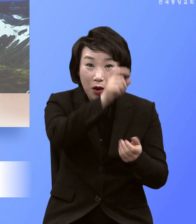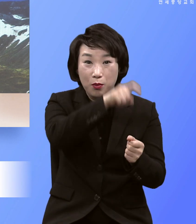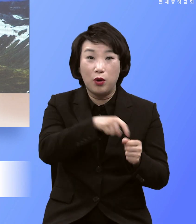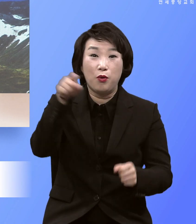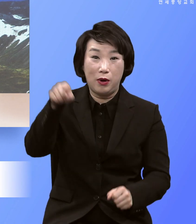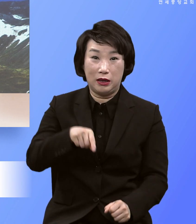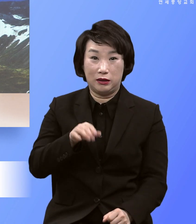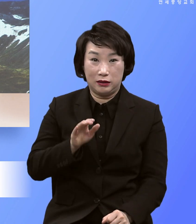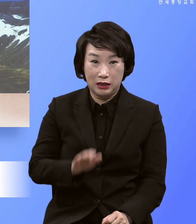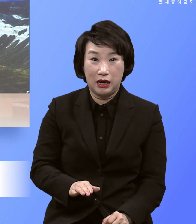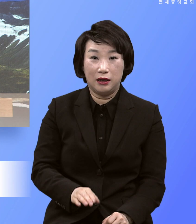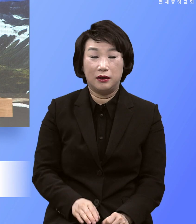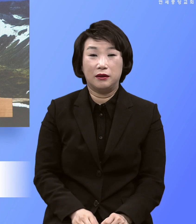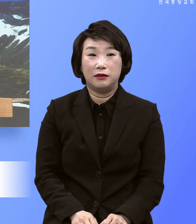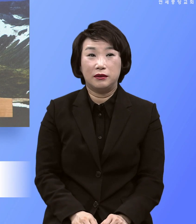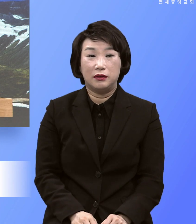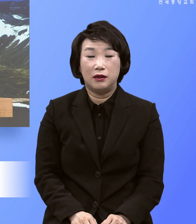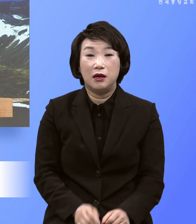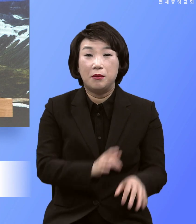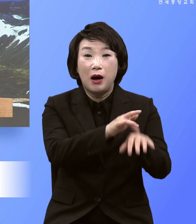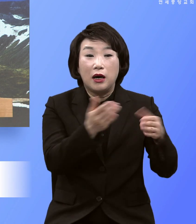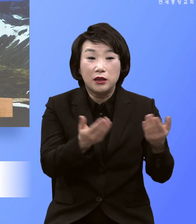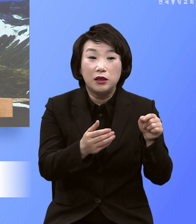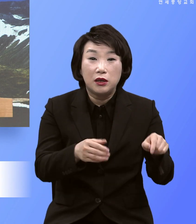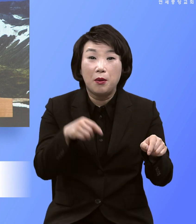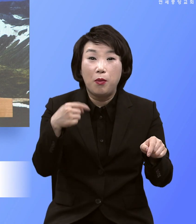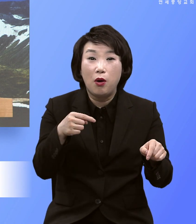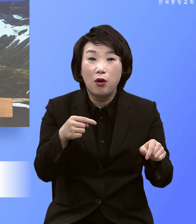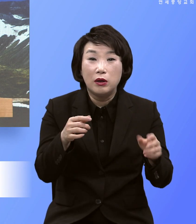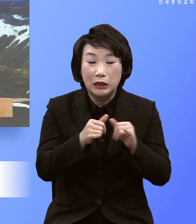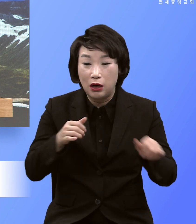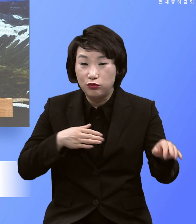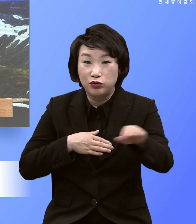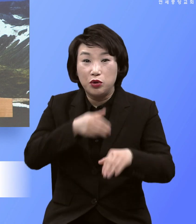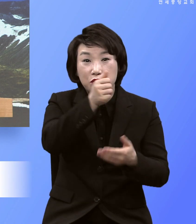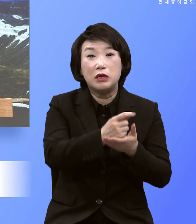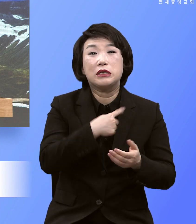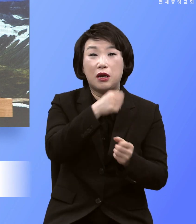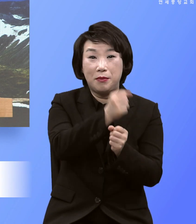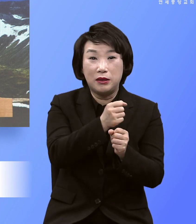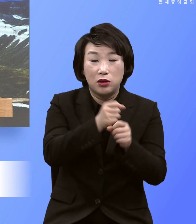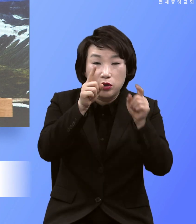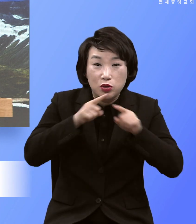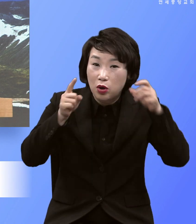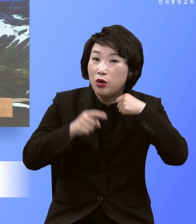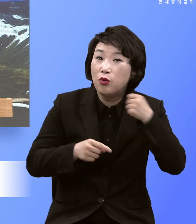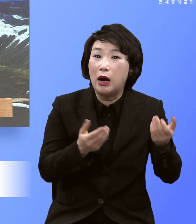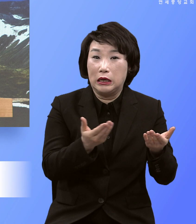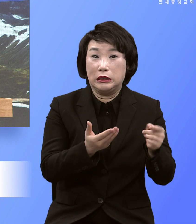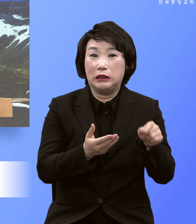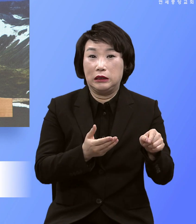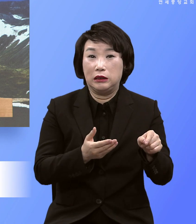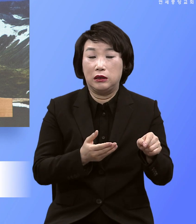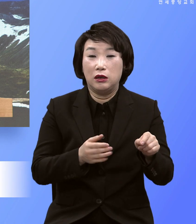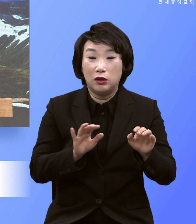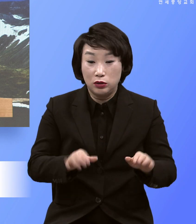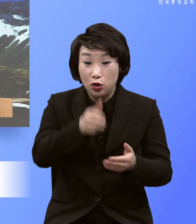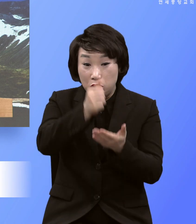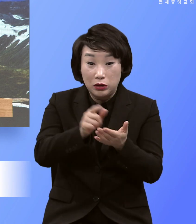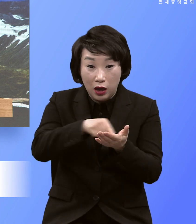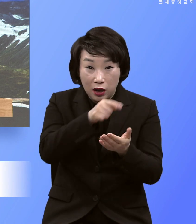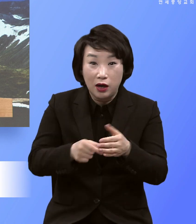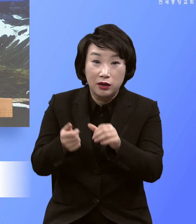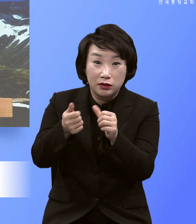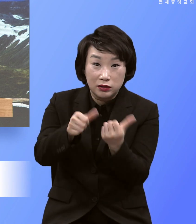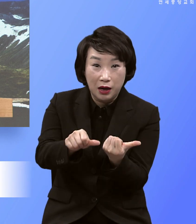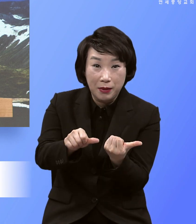멸하려 하십니다. 마귀의 일이 뭐요? 인간을 죄짓게 해서 지옥 보내는데 죄값은